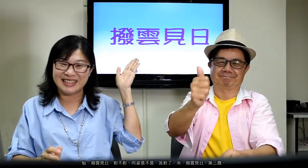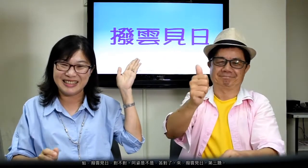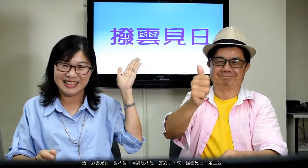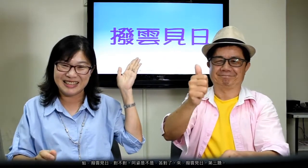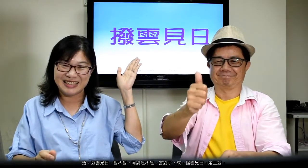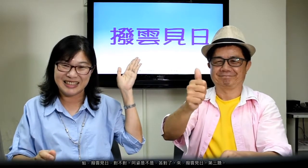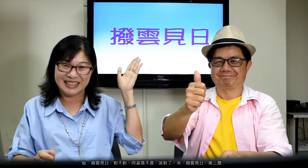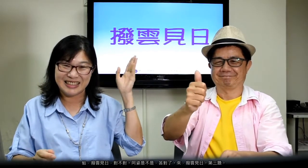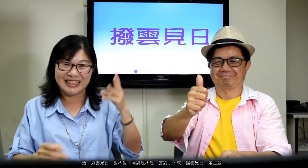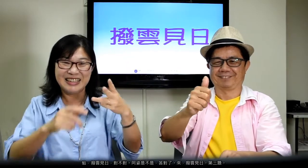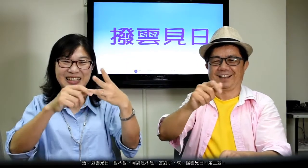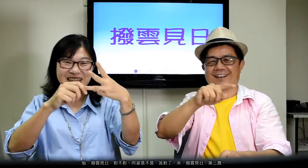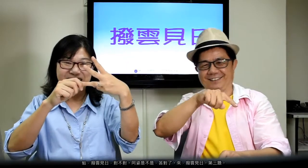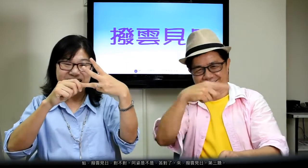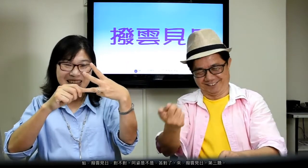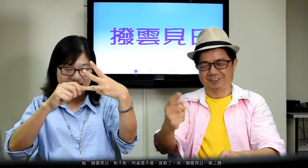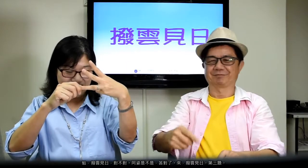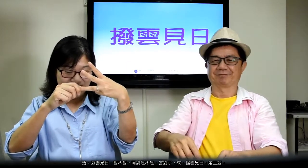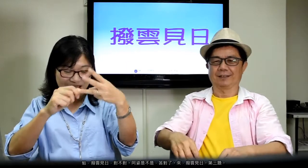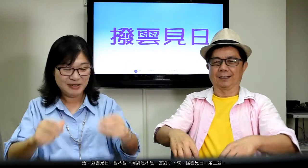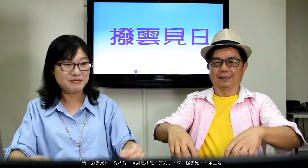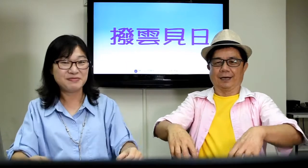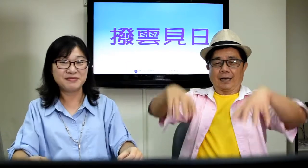日。第三题。